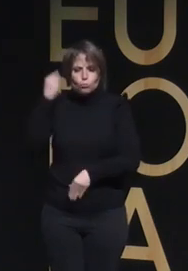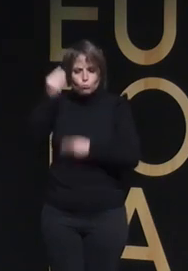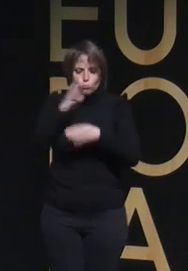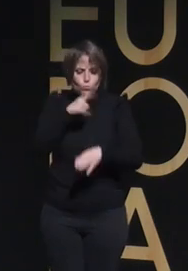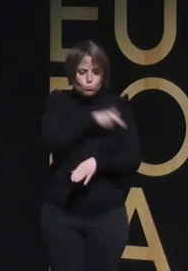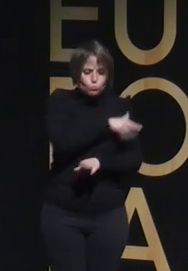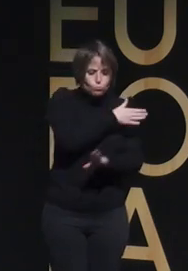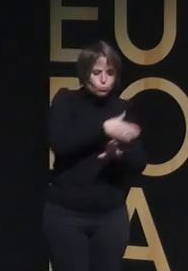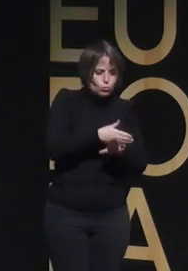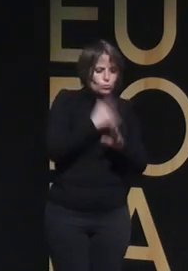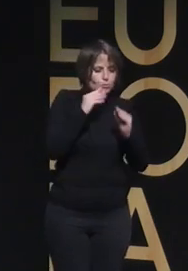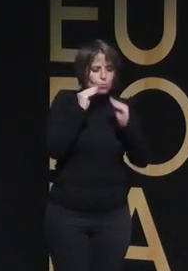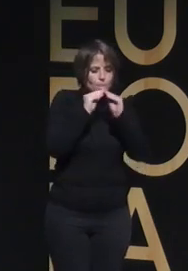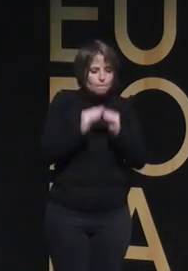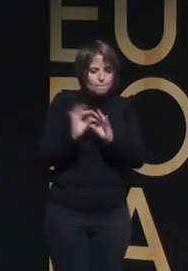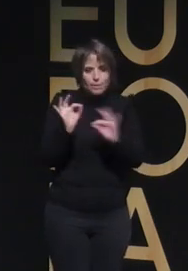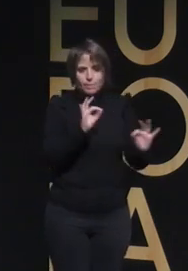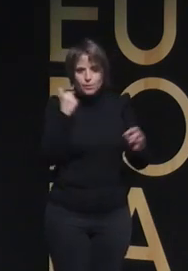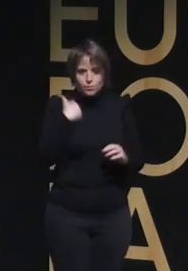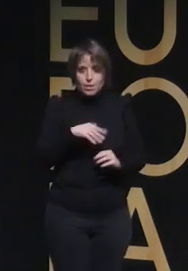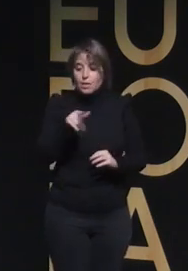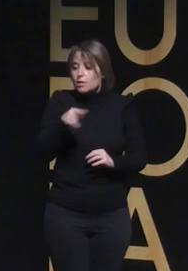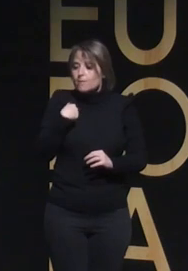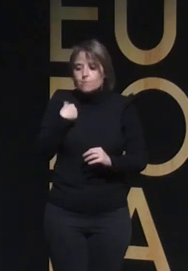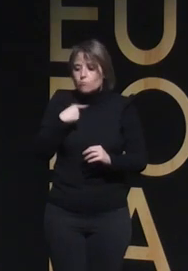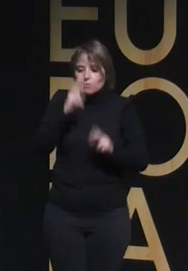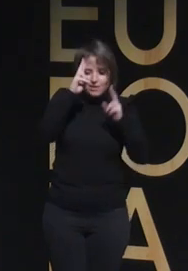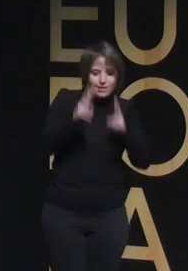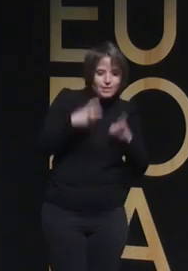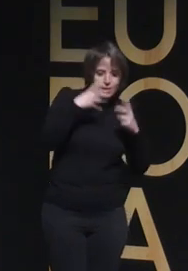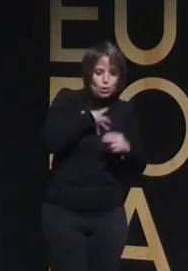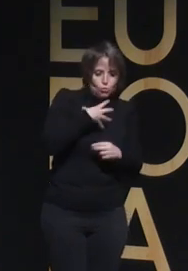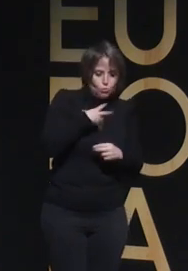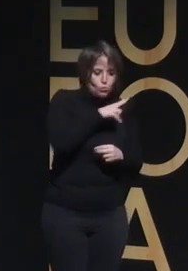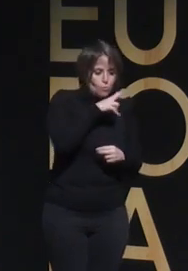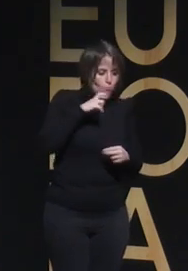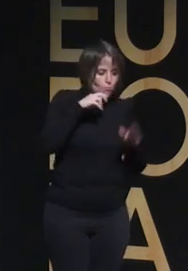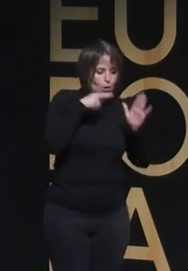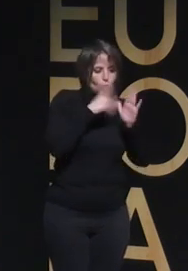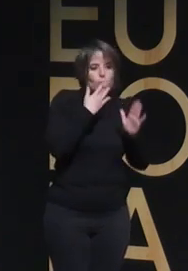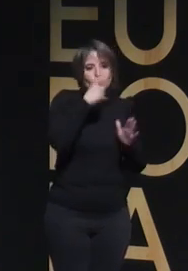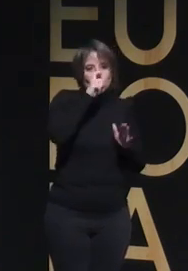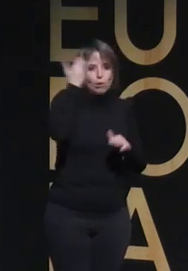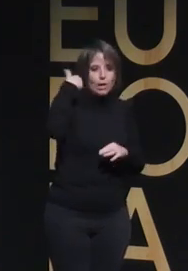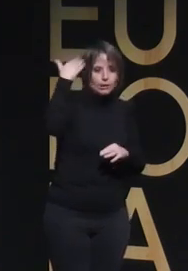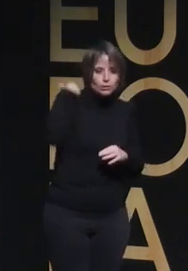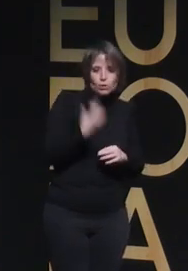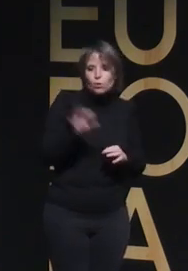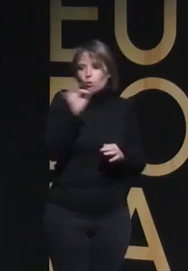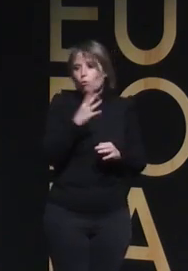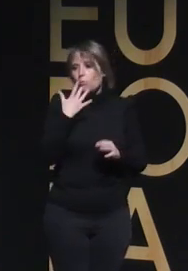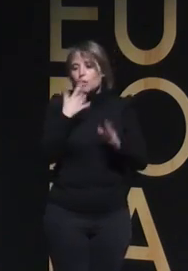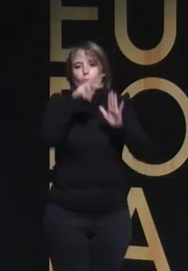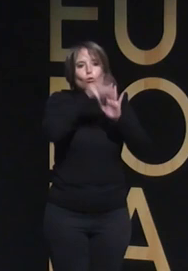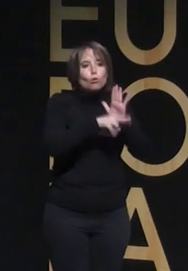tengo es mucho más elaborado. Y no soy capaz de reciclar un valor que se ha quedado, por ejemplo, obsoleto. O no soy capaz de reciclar una norma que se